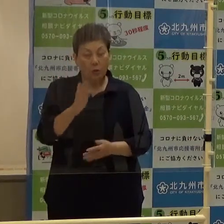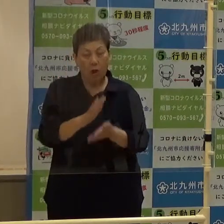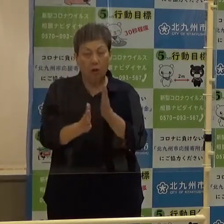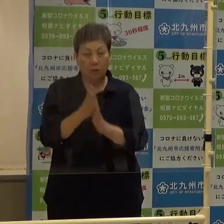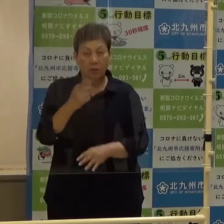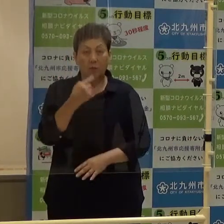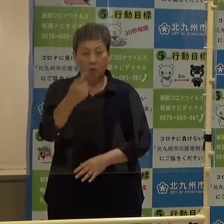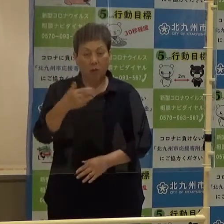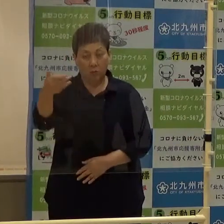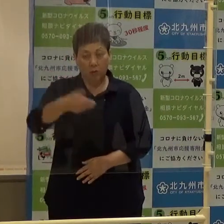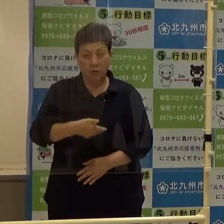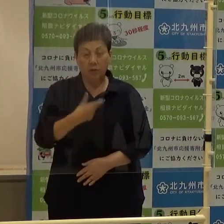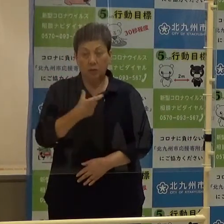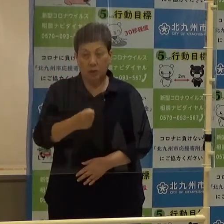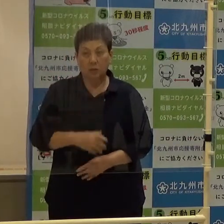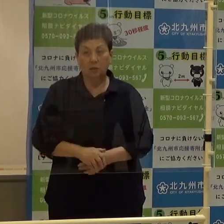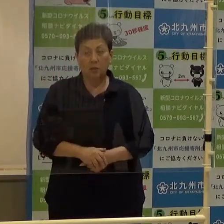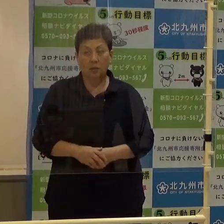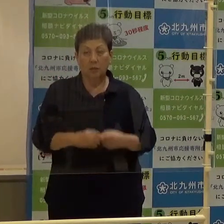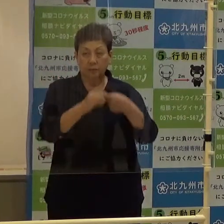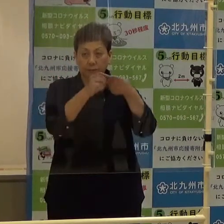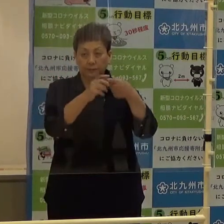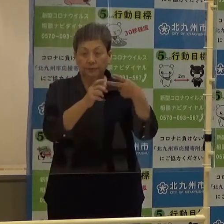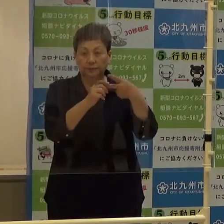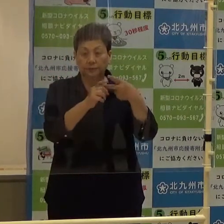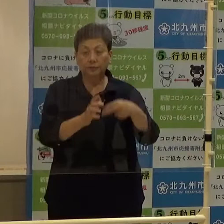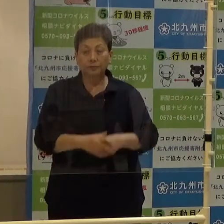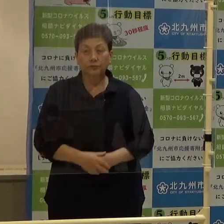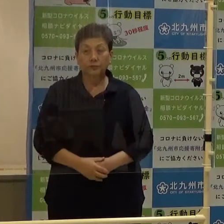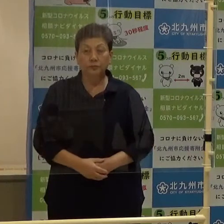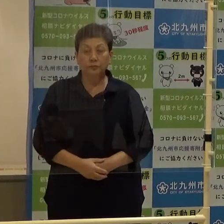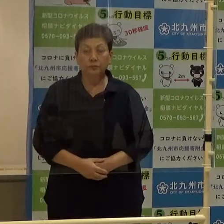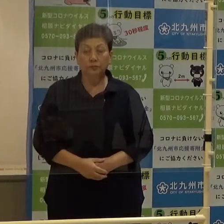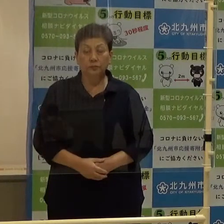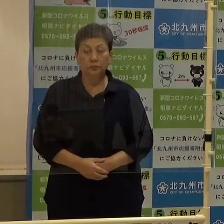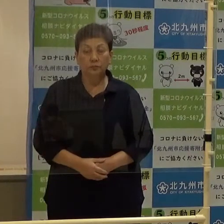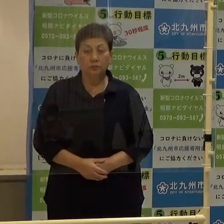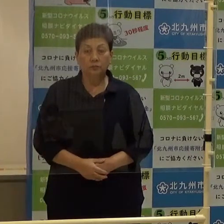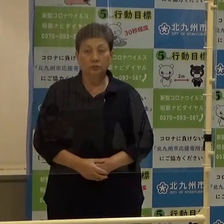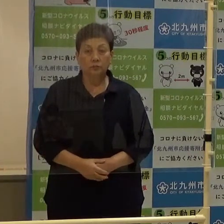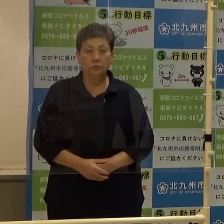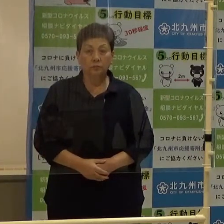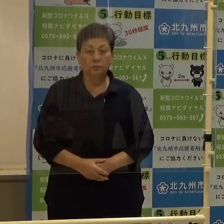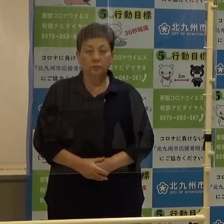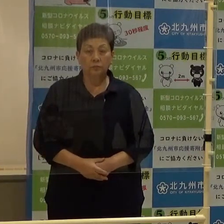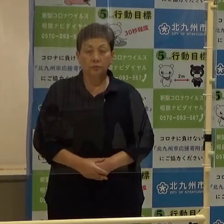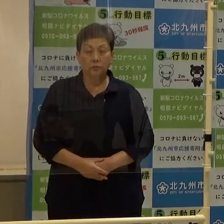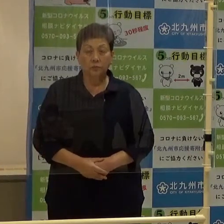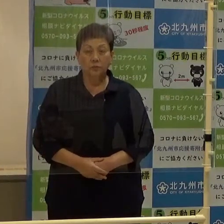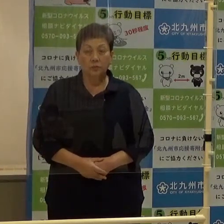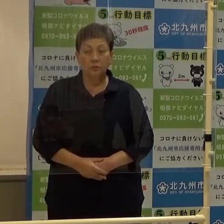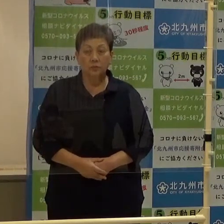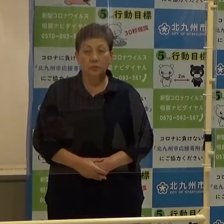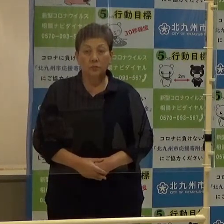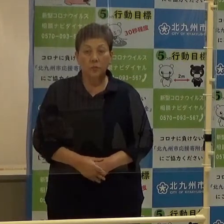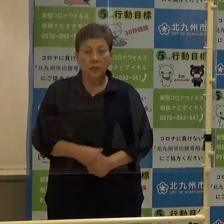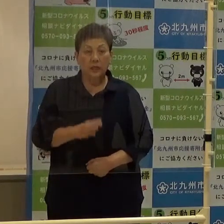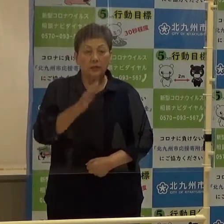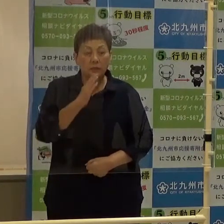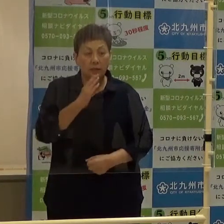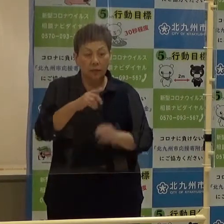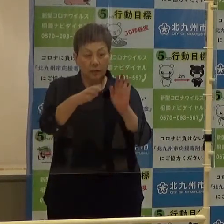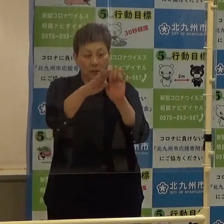したいということと、まあ、レビューをされたところで、まあ、そういう、実際にはやっていないお店があ